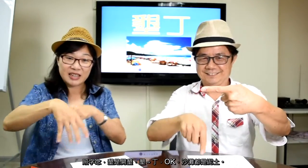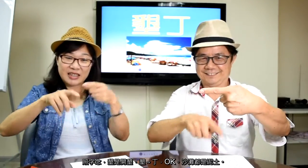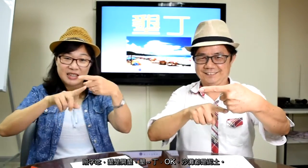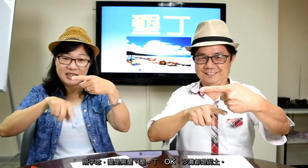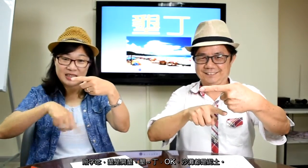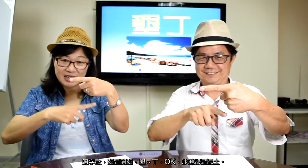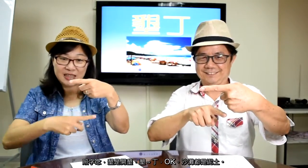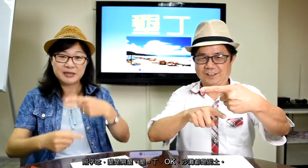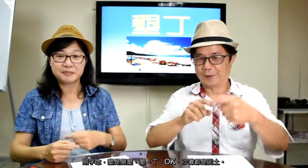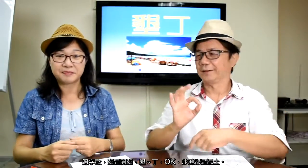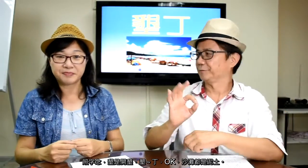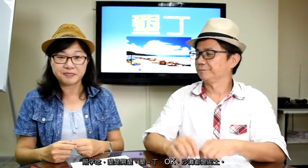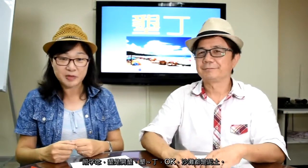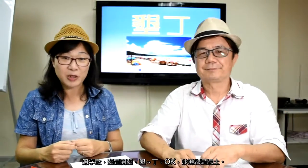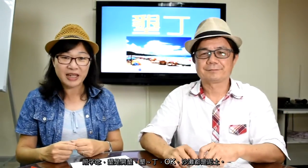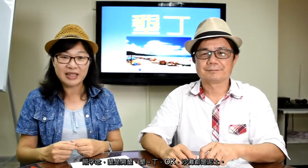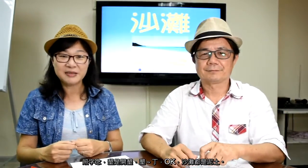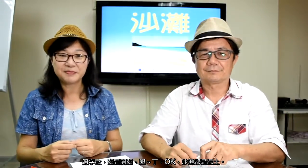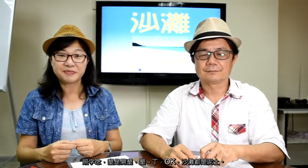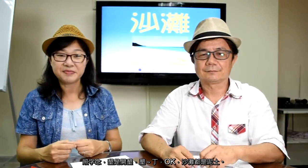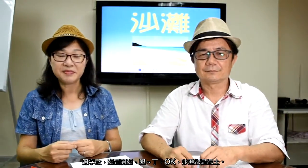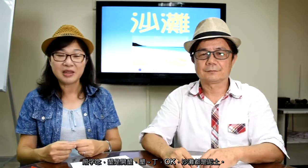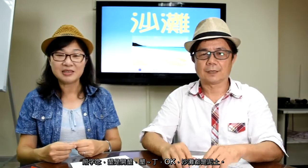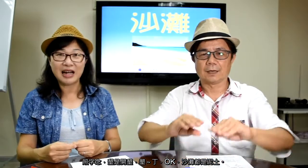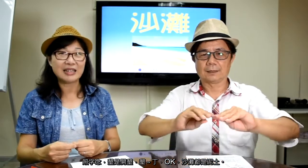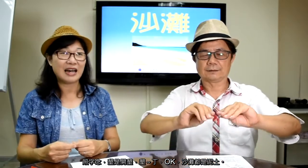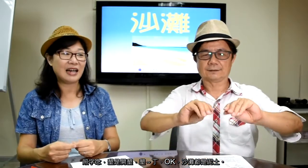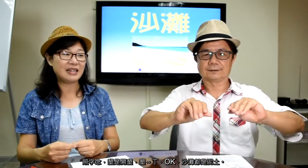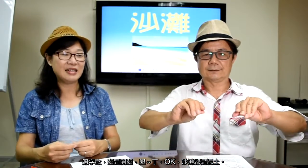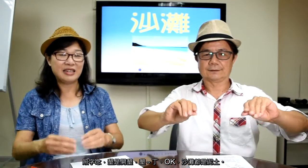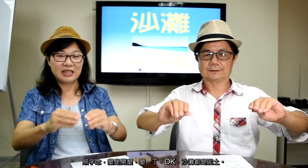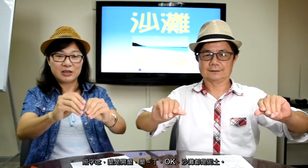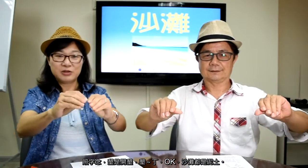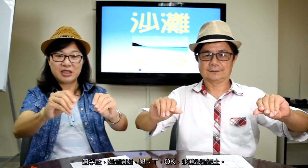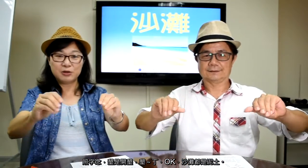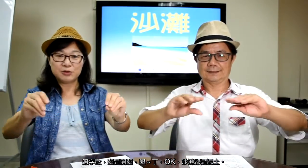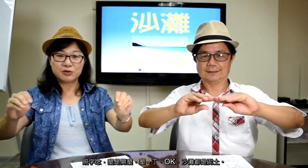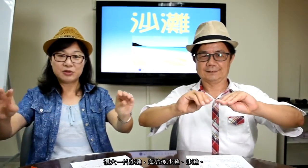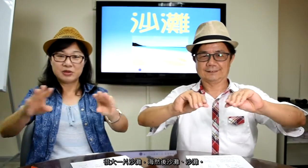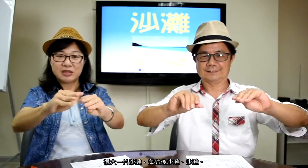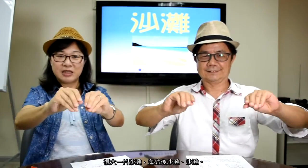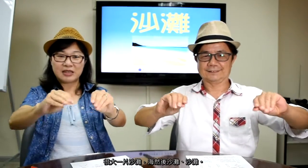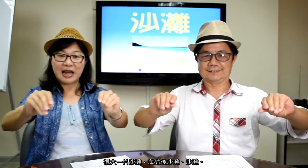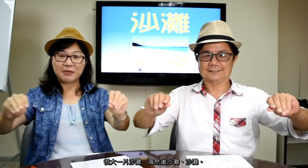垦丁OK， 沙滩都是泥土，很大一